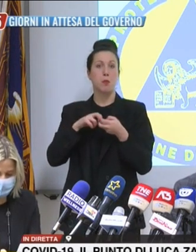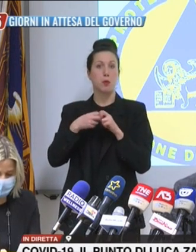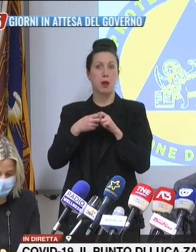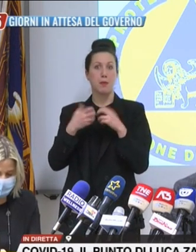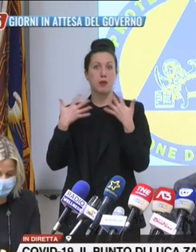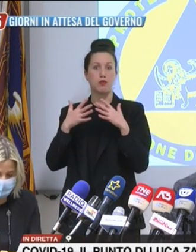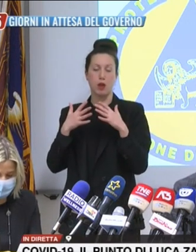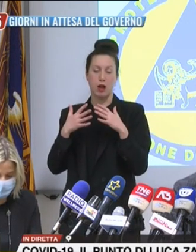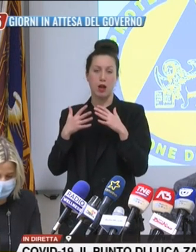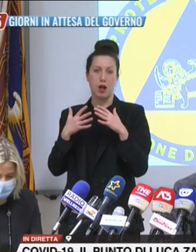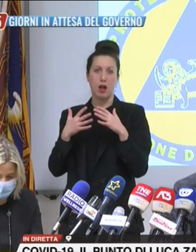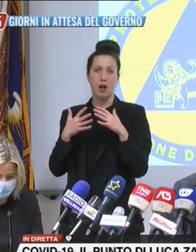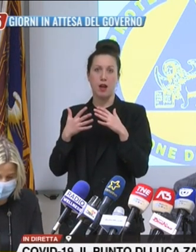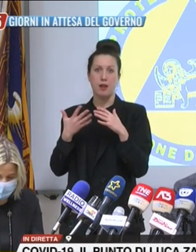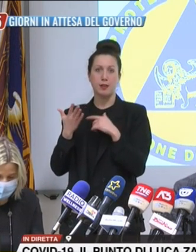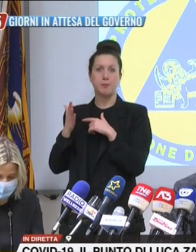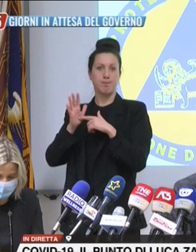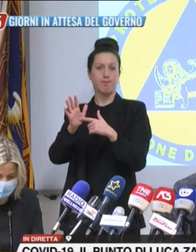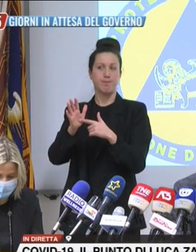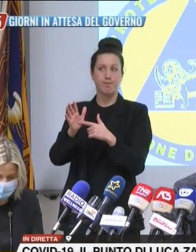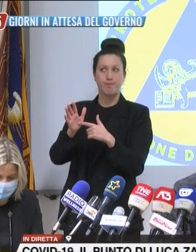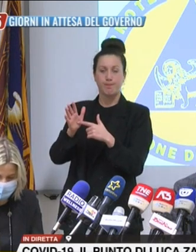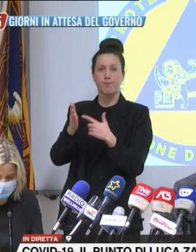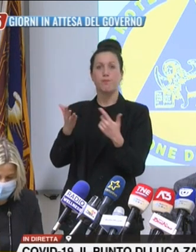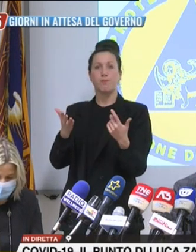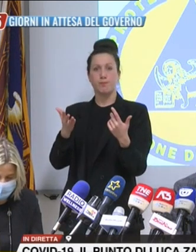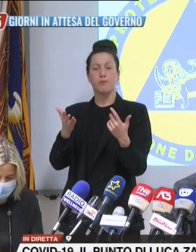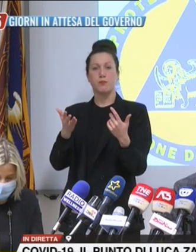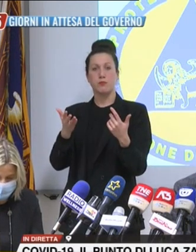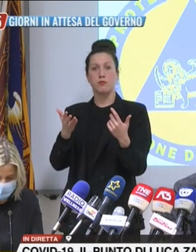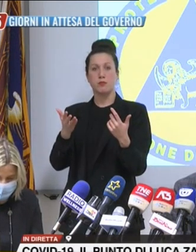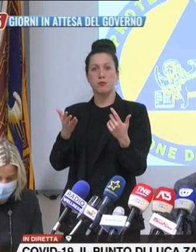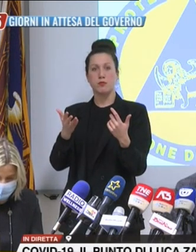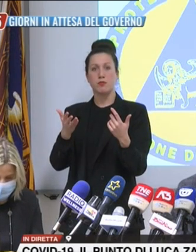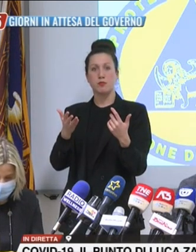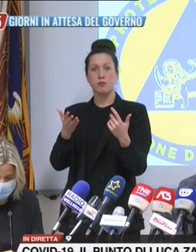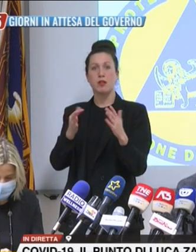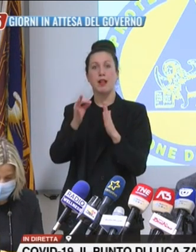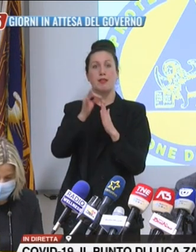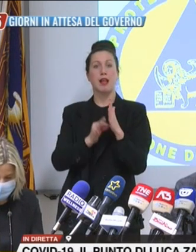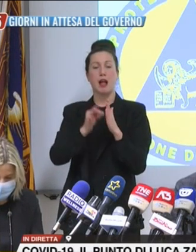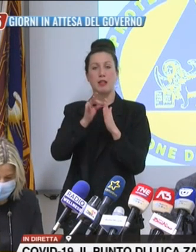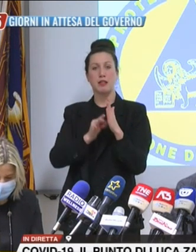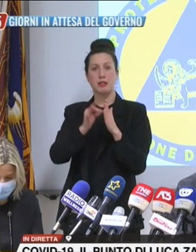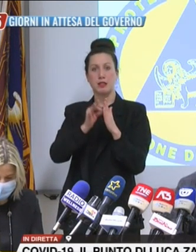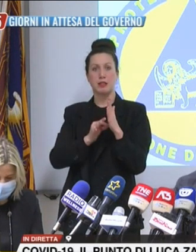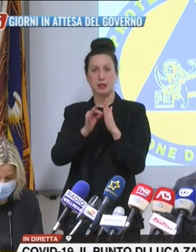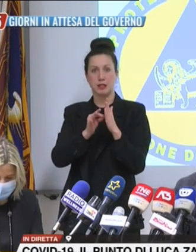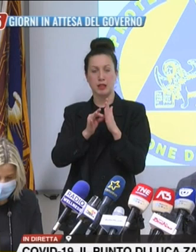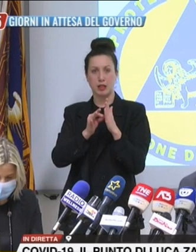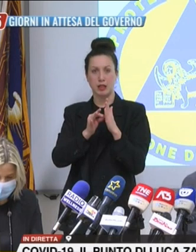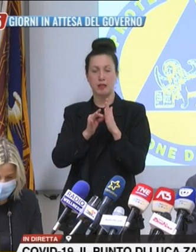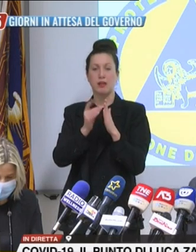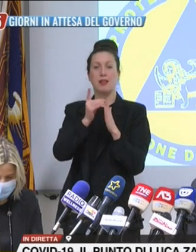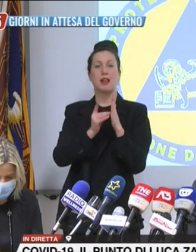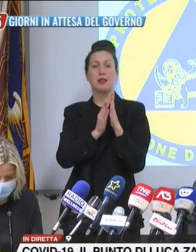la banca dati, il database nazionale italiano rispetto a, che so, al database inglese, vedete, cioè come funziona,